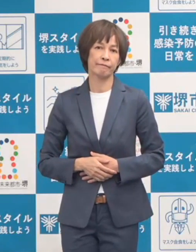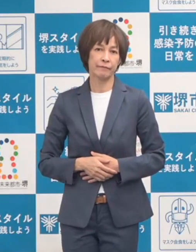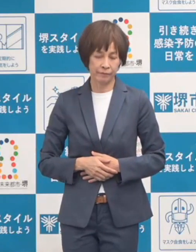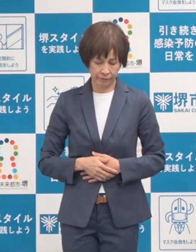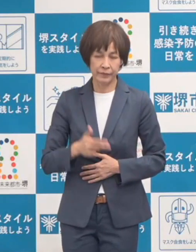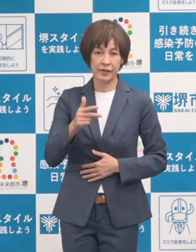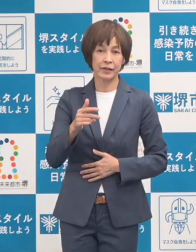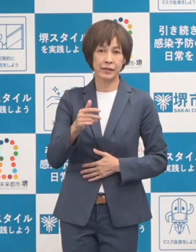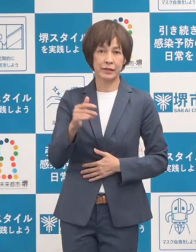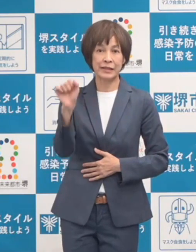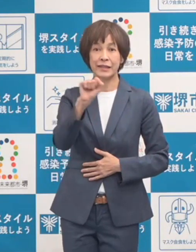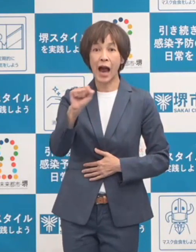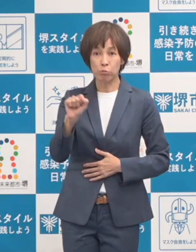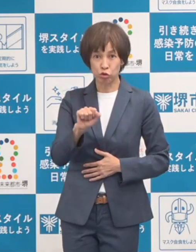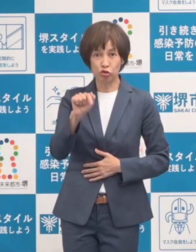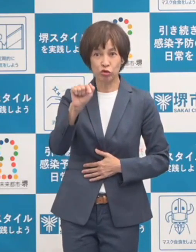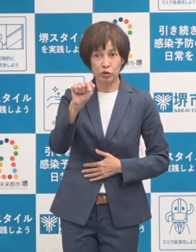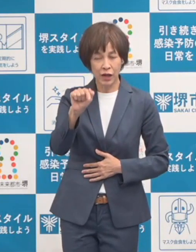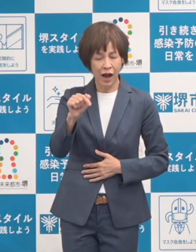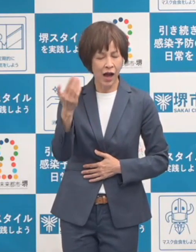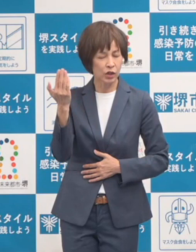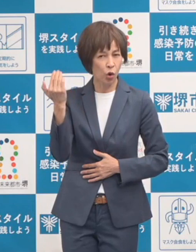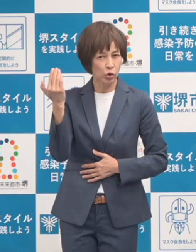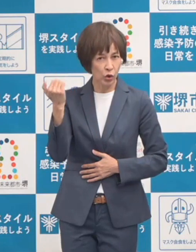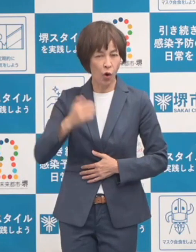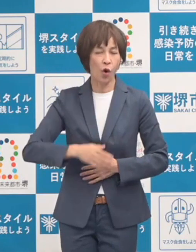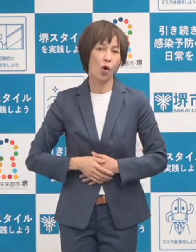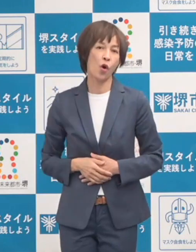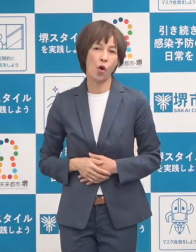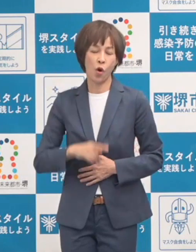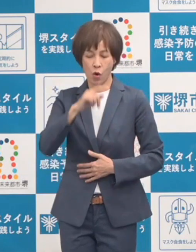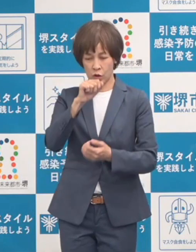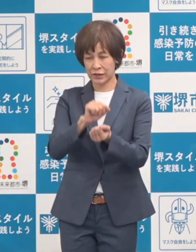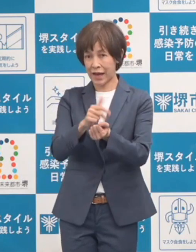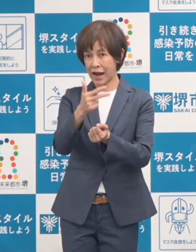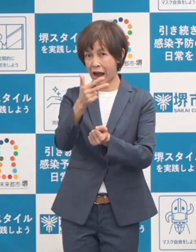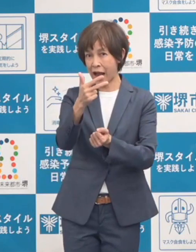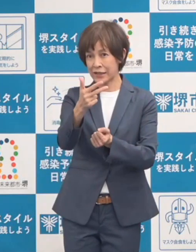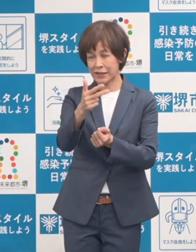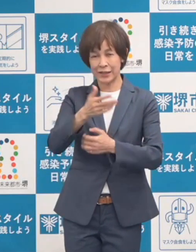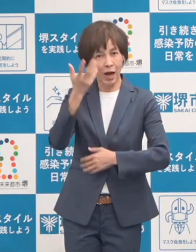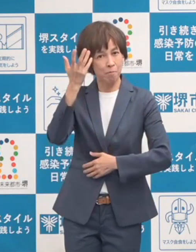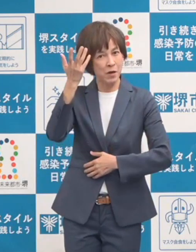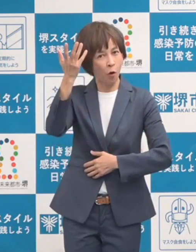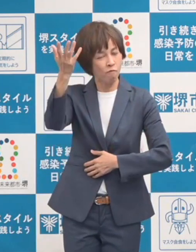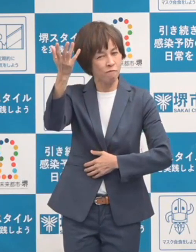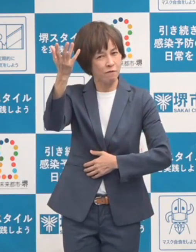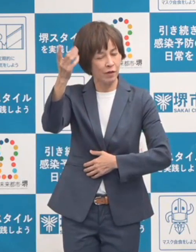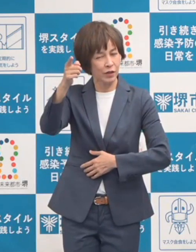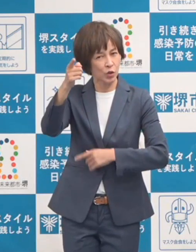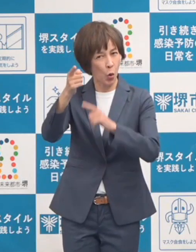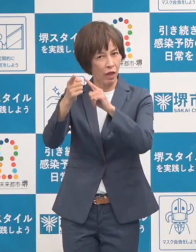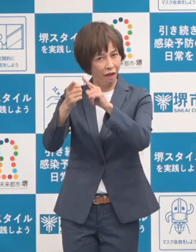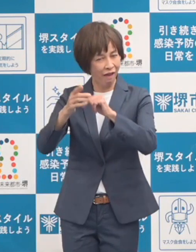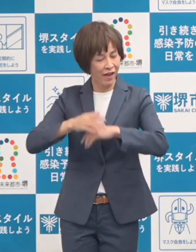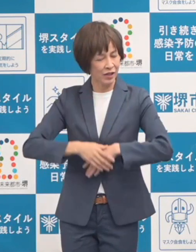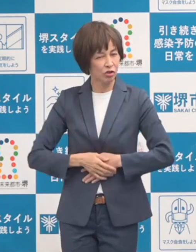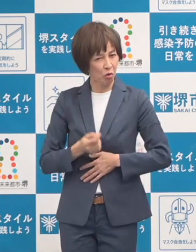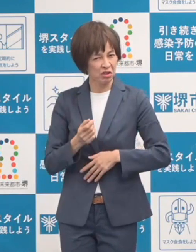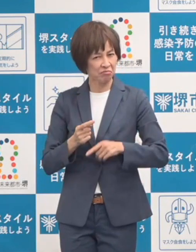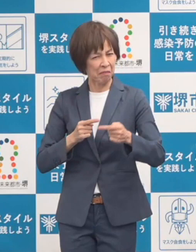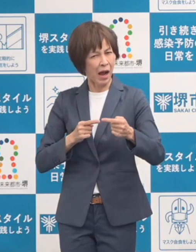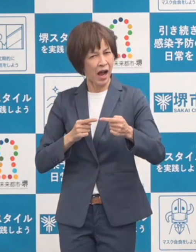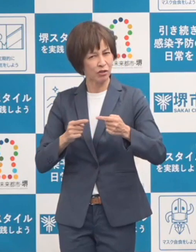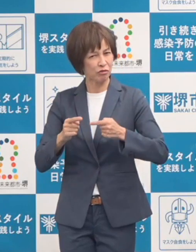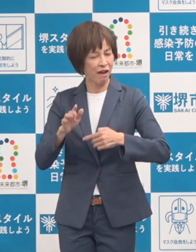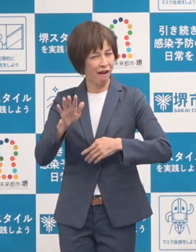シャープさんが、当初堺市が見込んでいた想定と若干ずれがあった